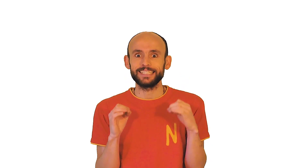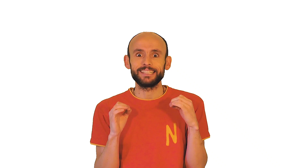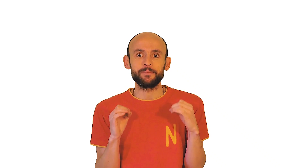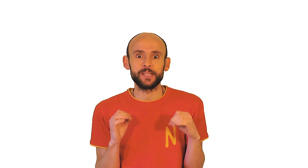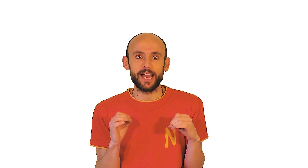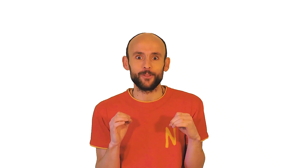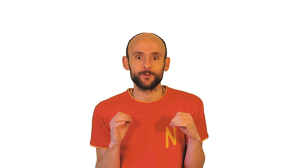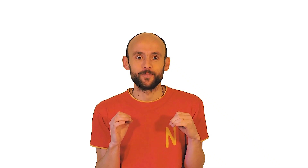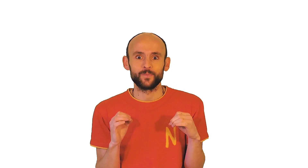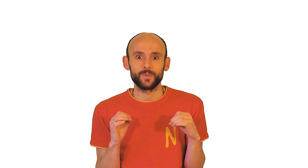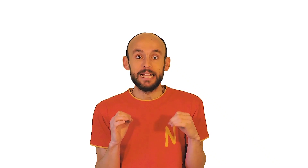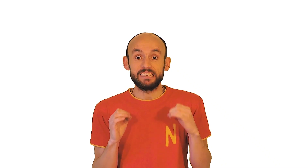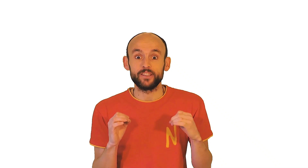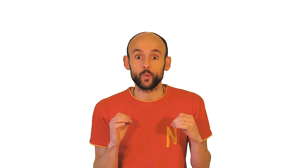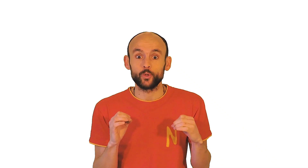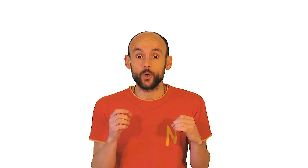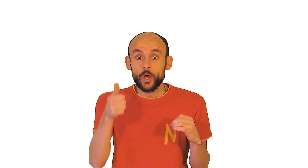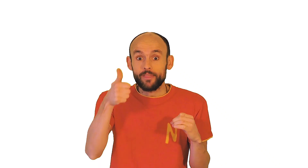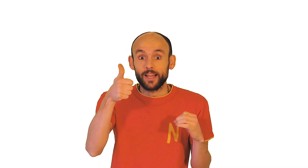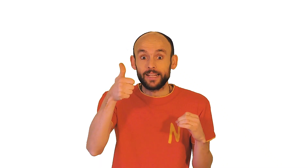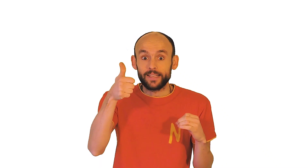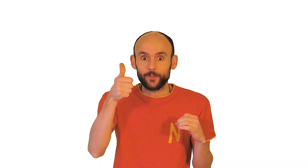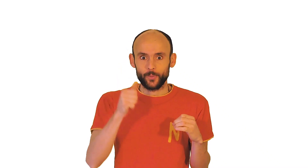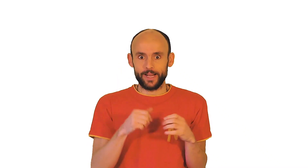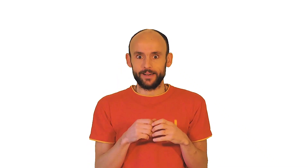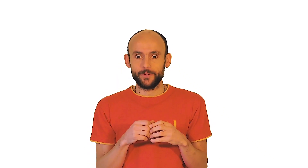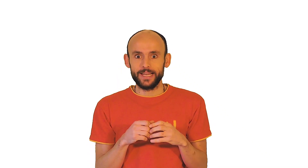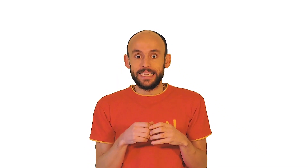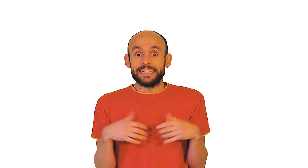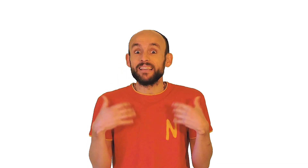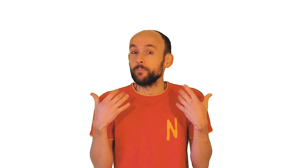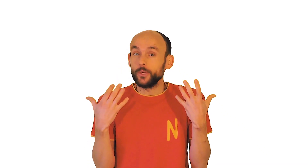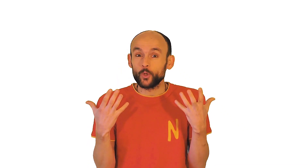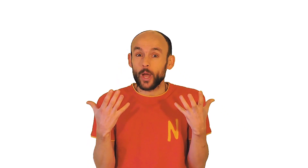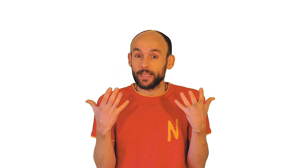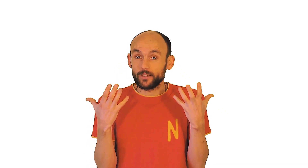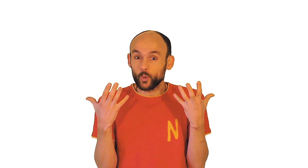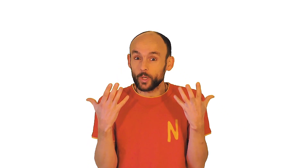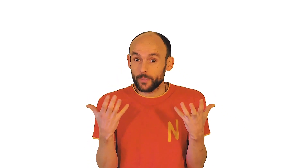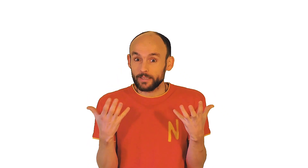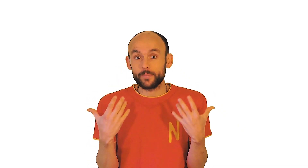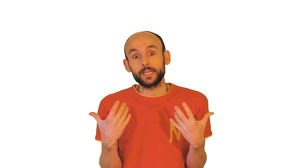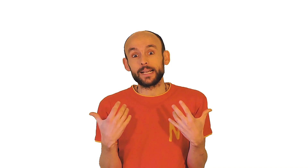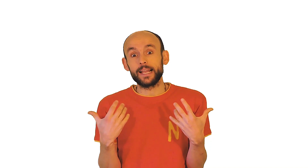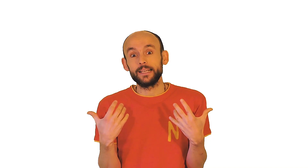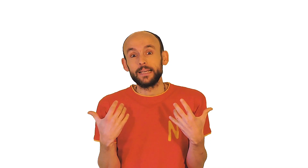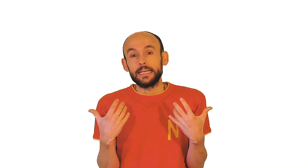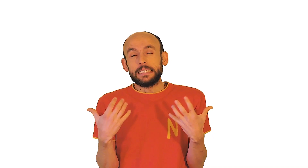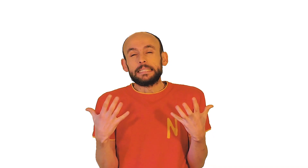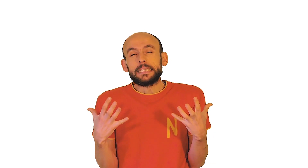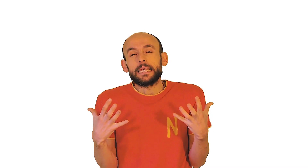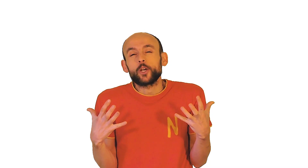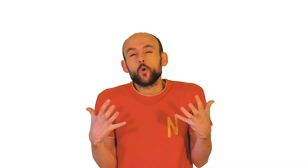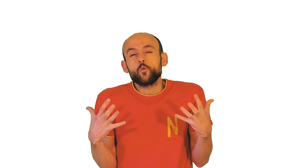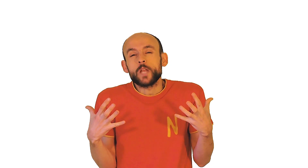ha terminado. Si te gustó, dale el dedito para arriba. Te invito a que te suscribas en mi canal. Te dejo